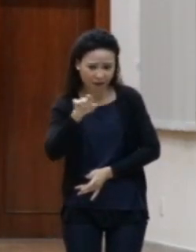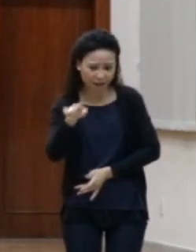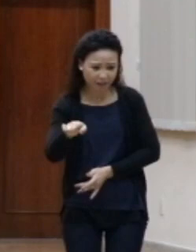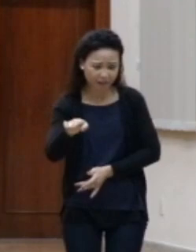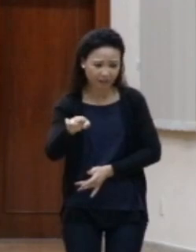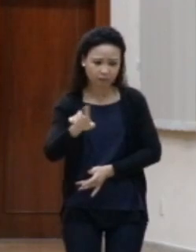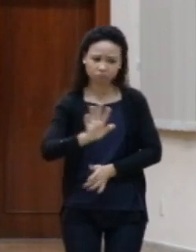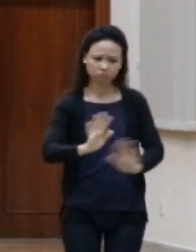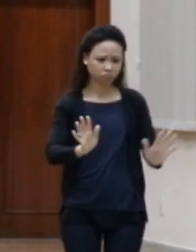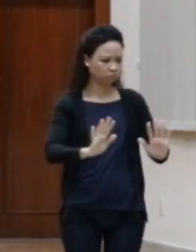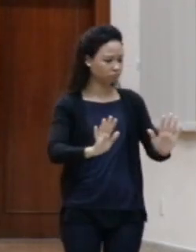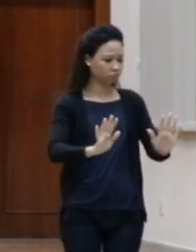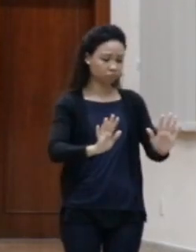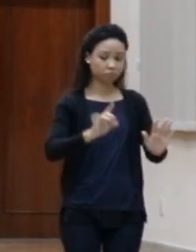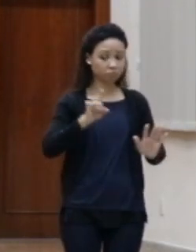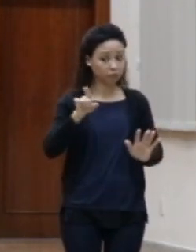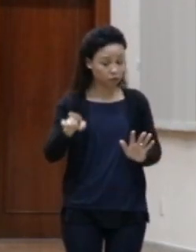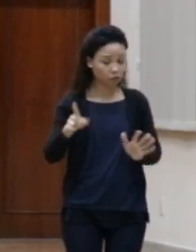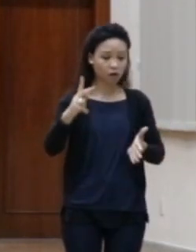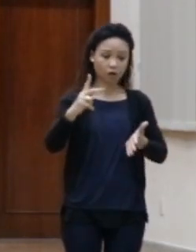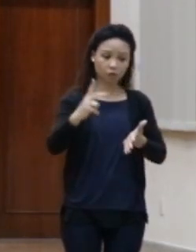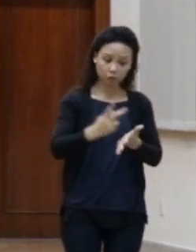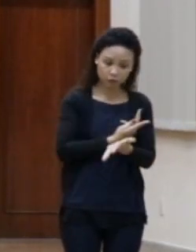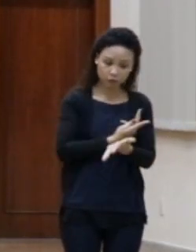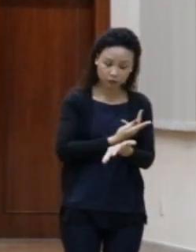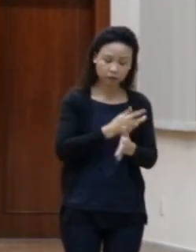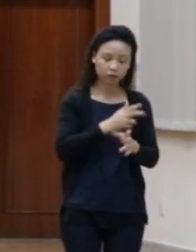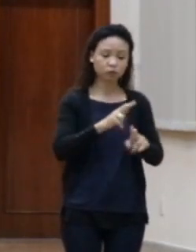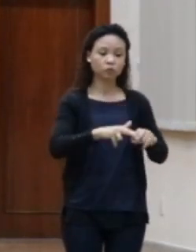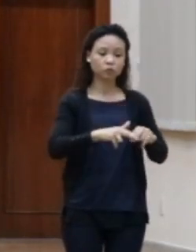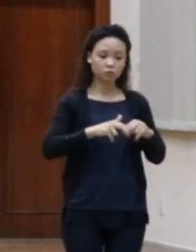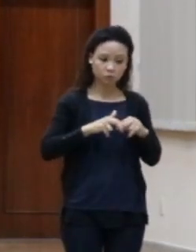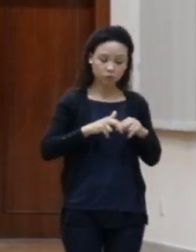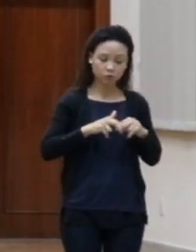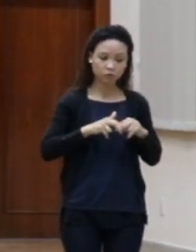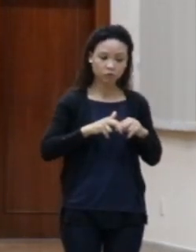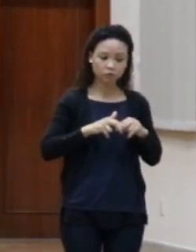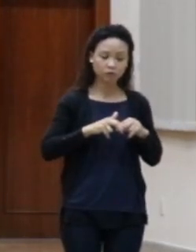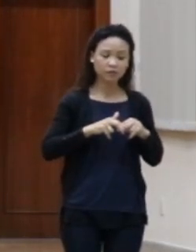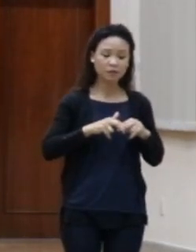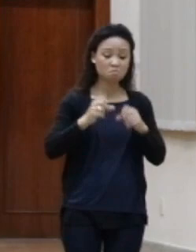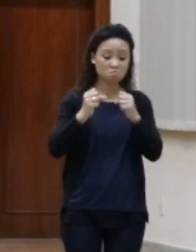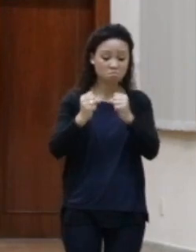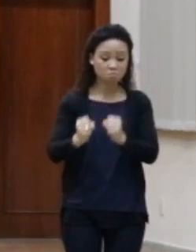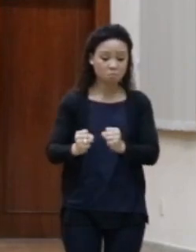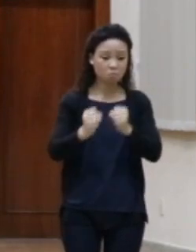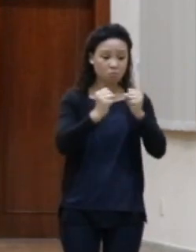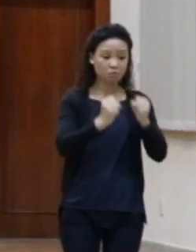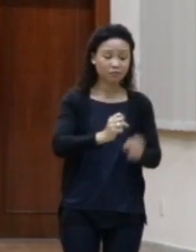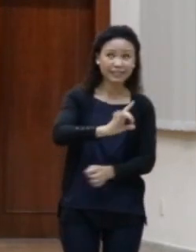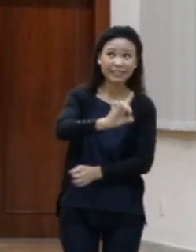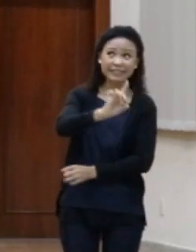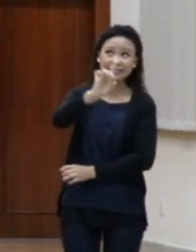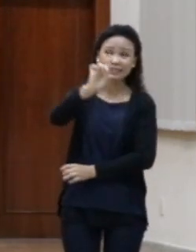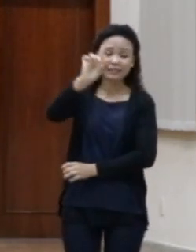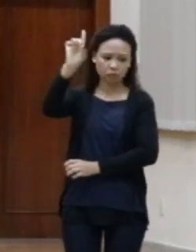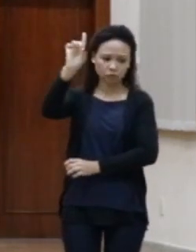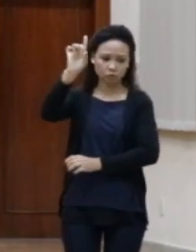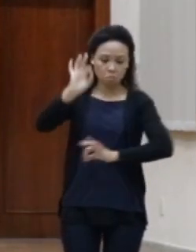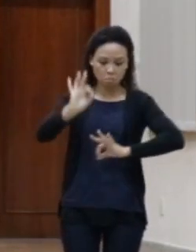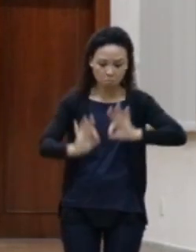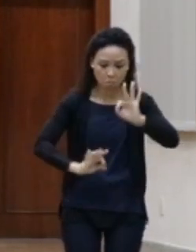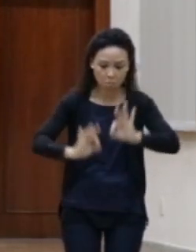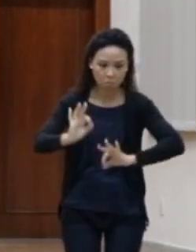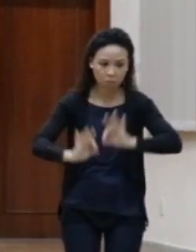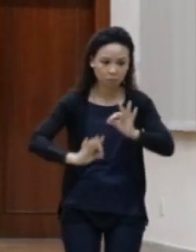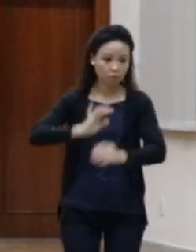isto aconteceu para que a obra de Deus, para que o poder de Deus, para que os propósitos de Deus